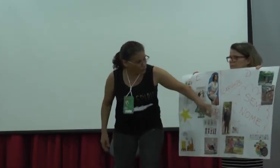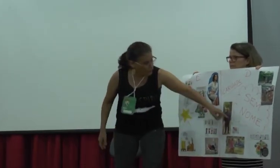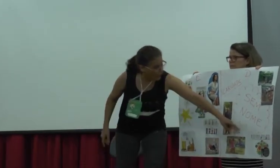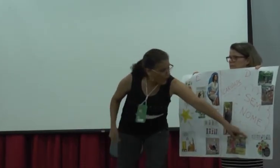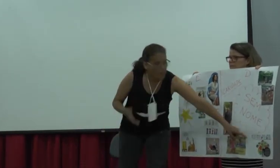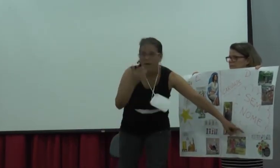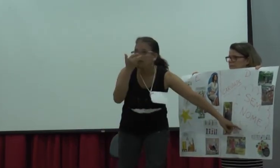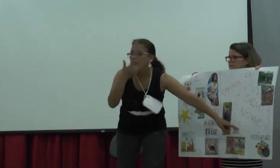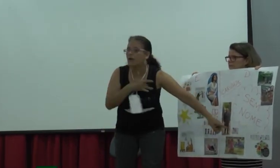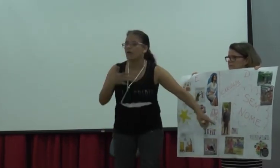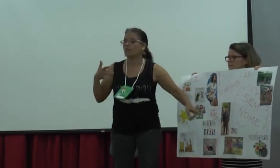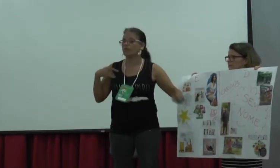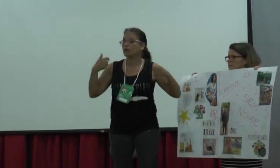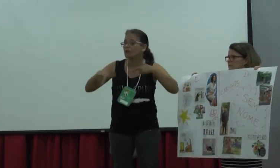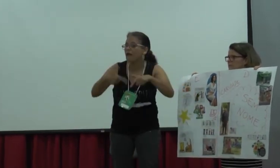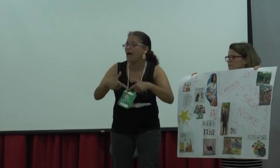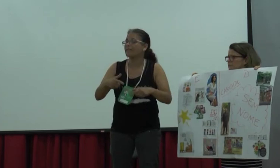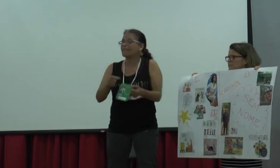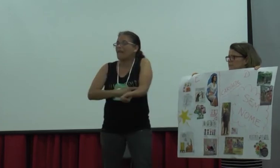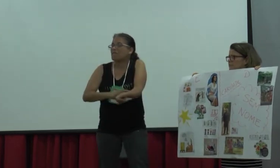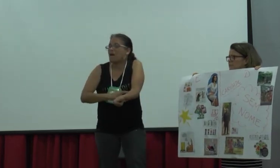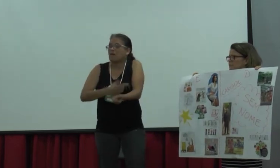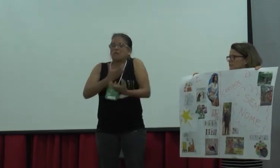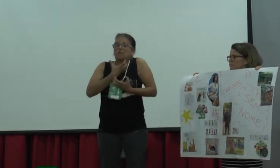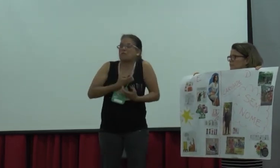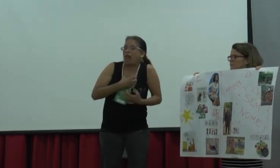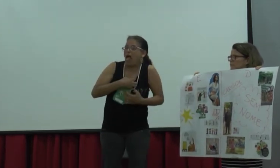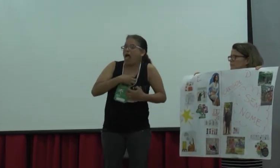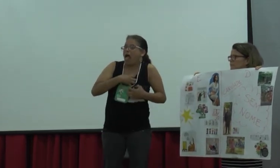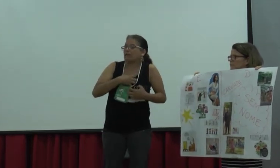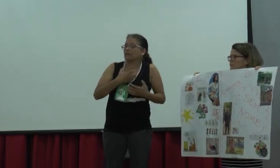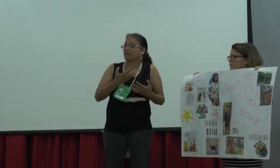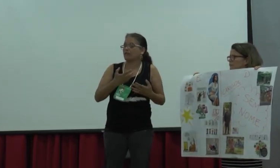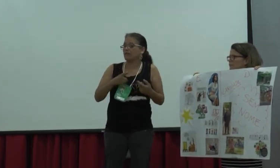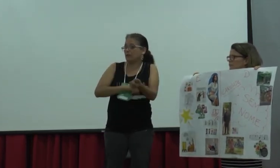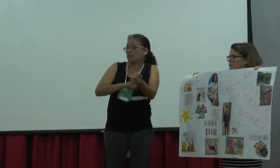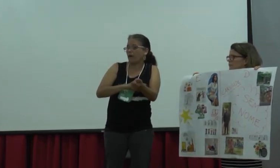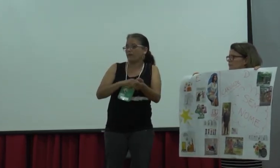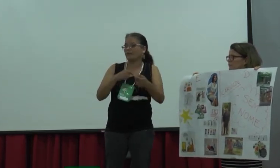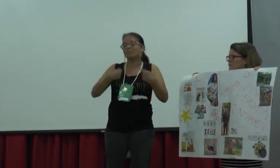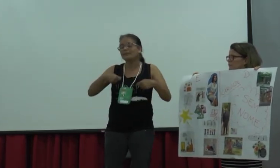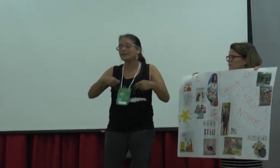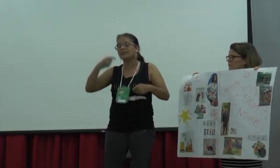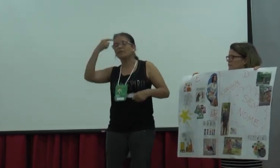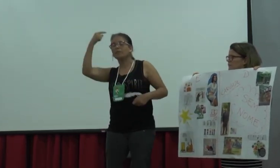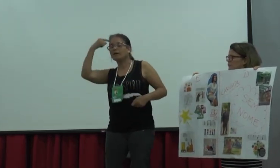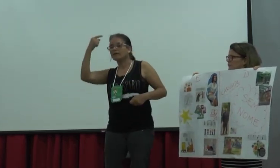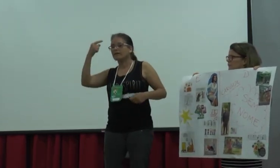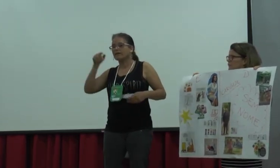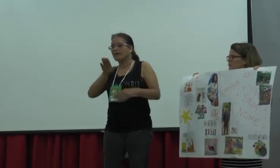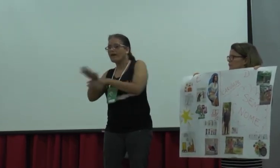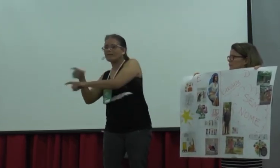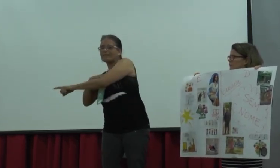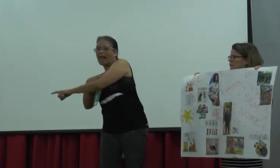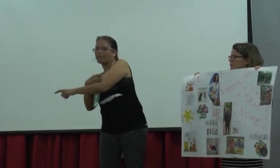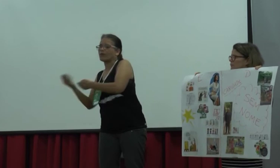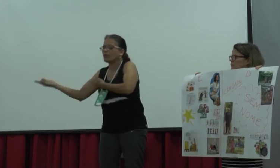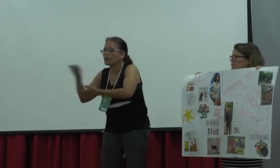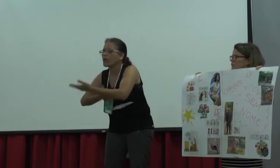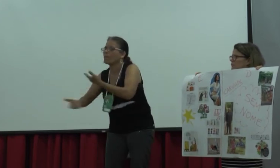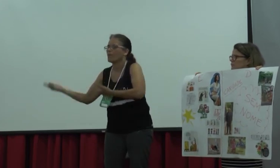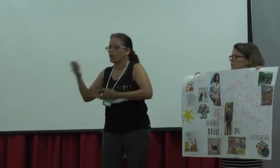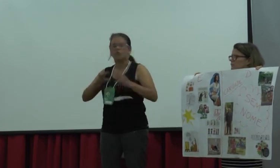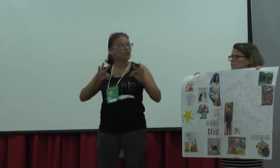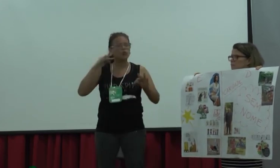não compartilhando ou compartilhando essa ajuda. Ou trabalho, que está muito nervoso com o trabalho e que